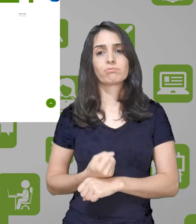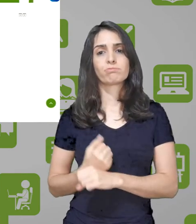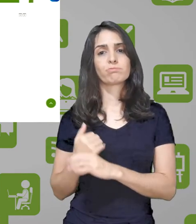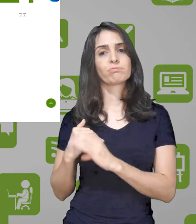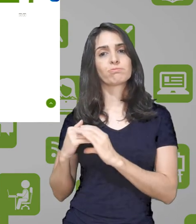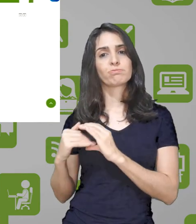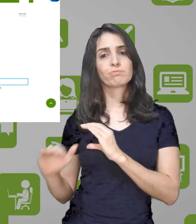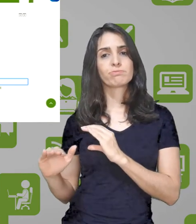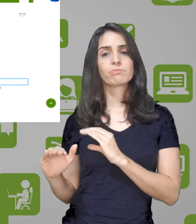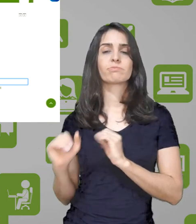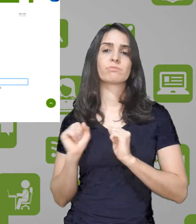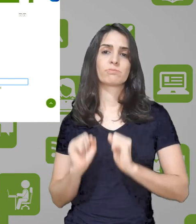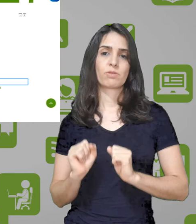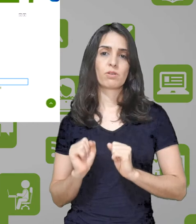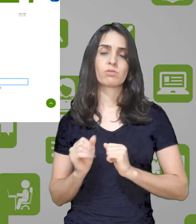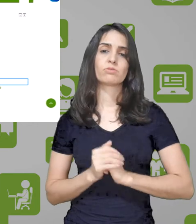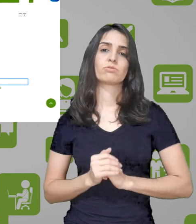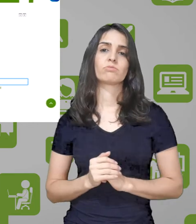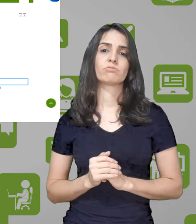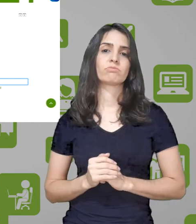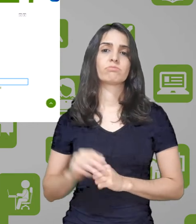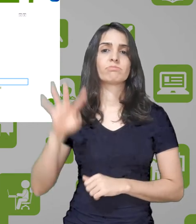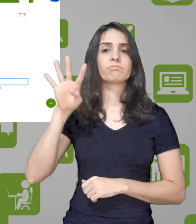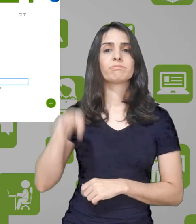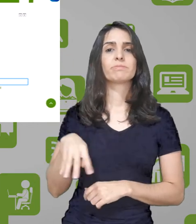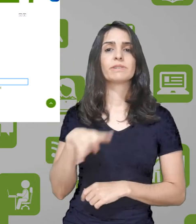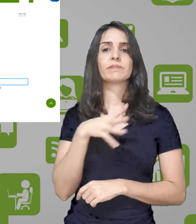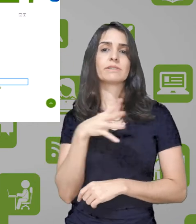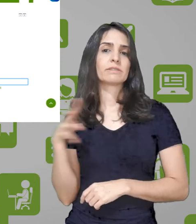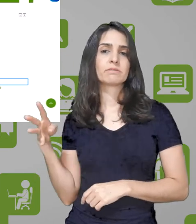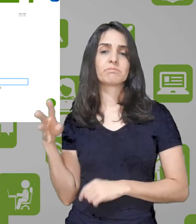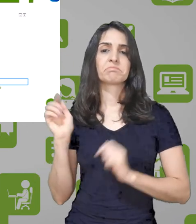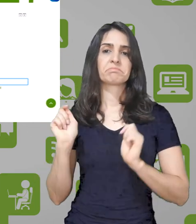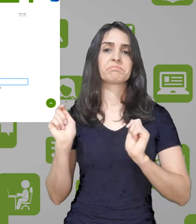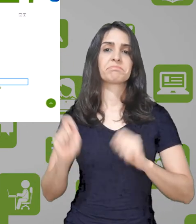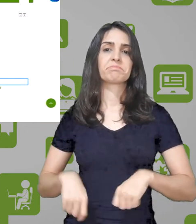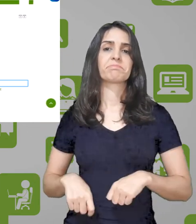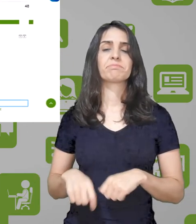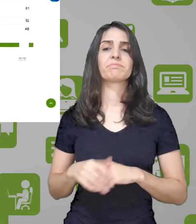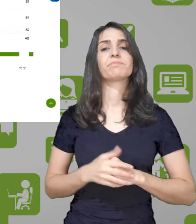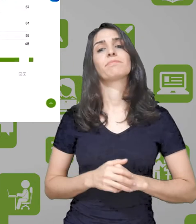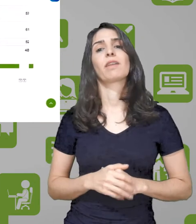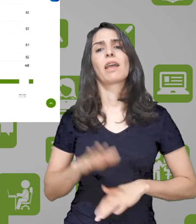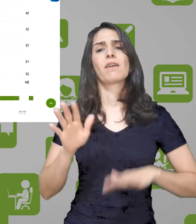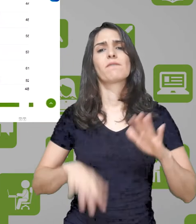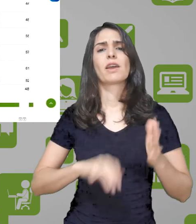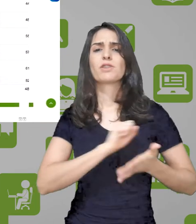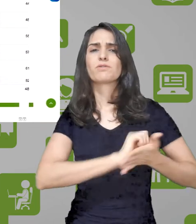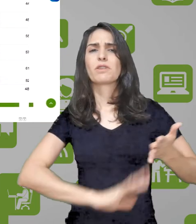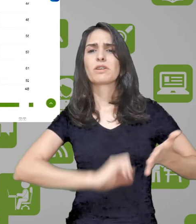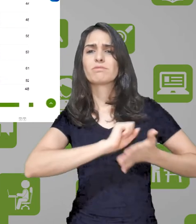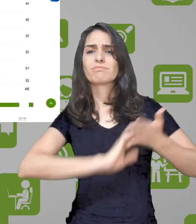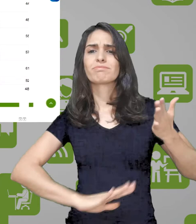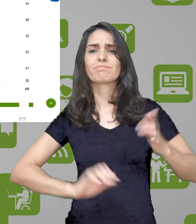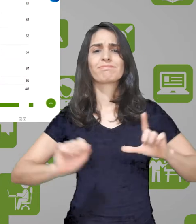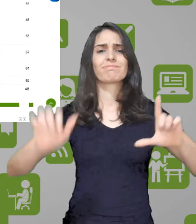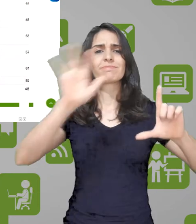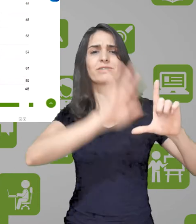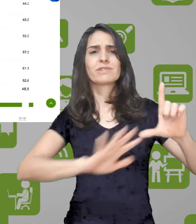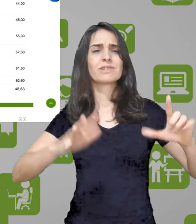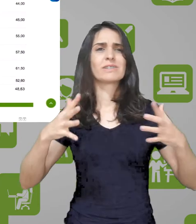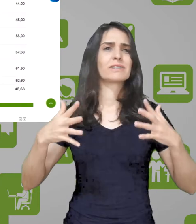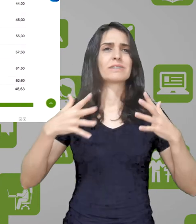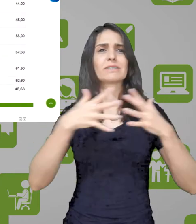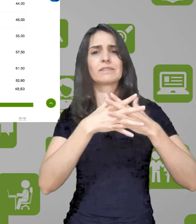esse livro de notas é em formato de planilha todas as vezes quando tem muitas atividades fica ruim para